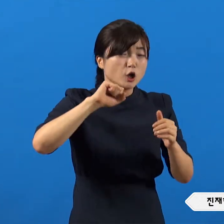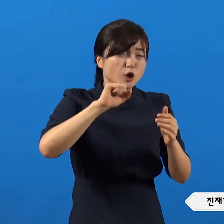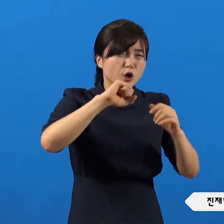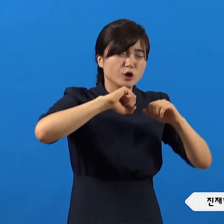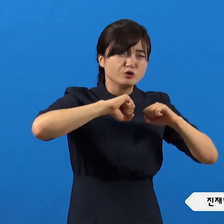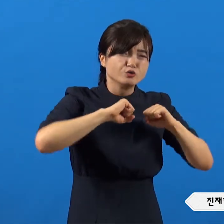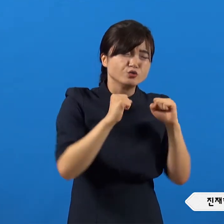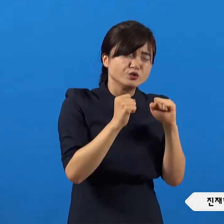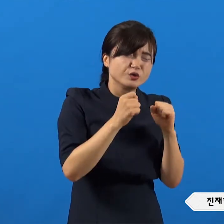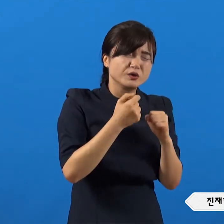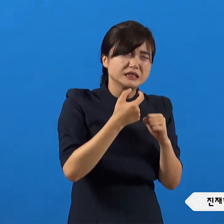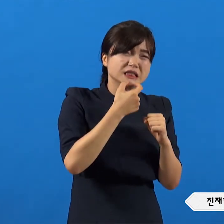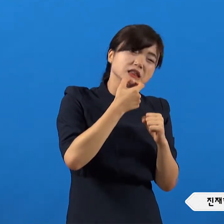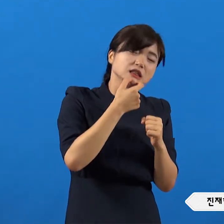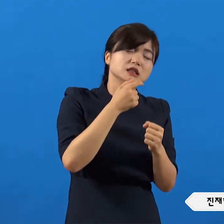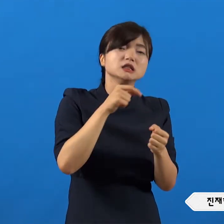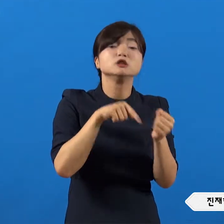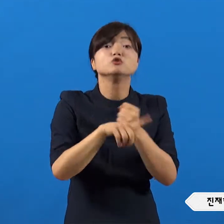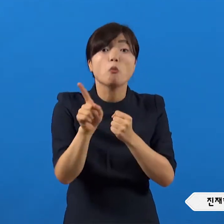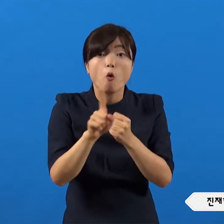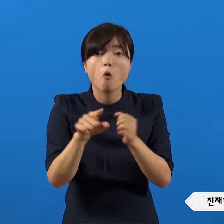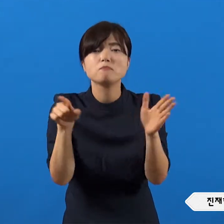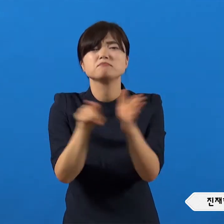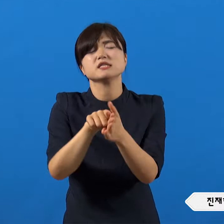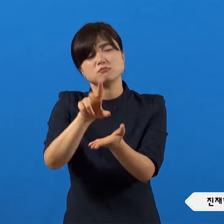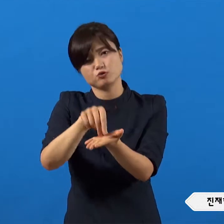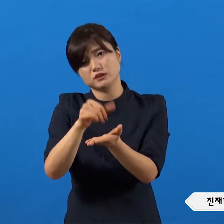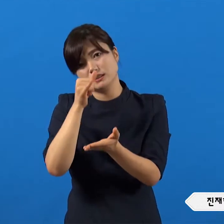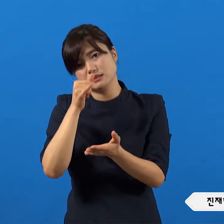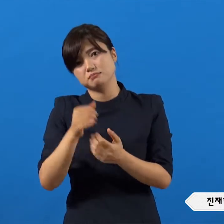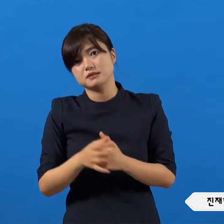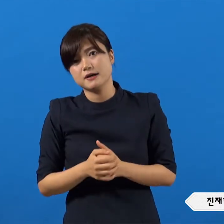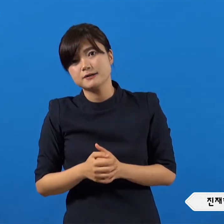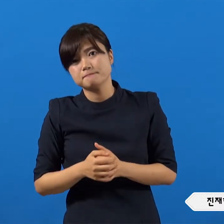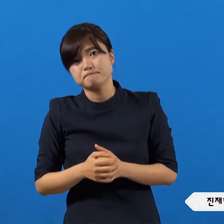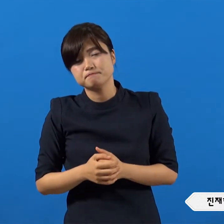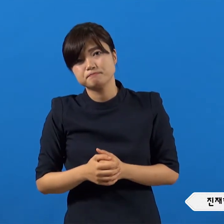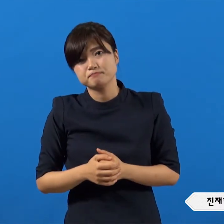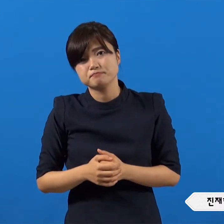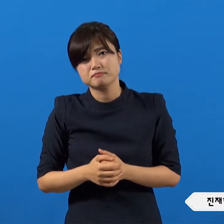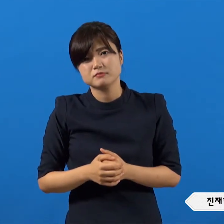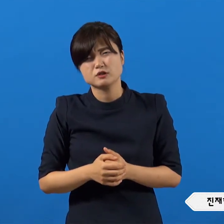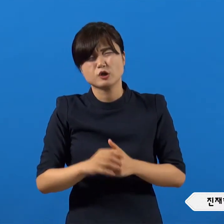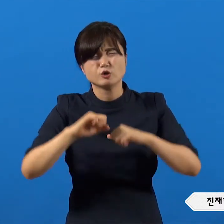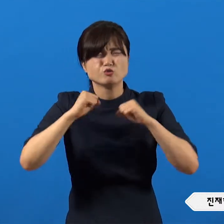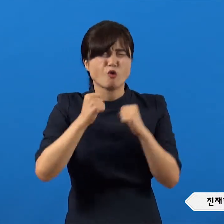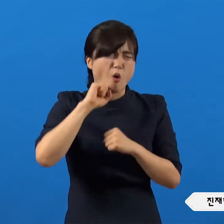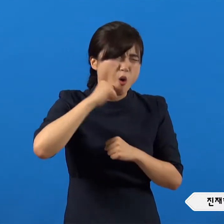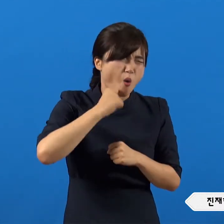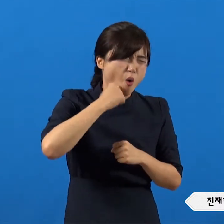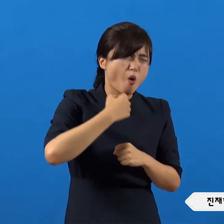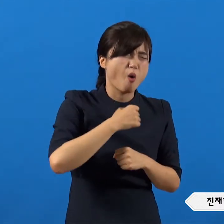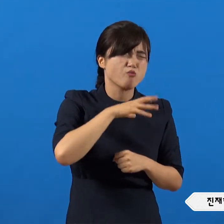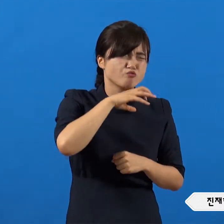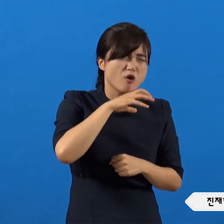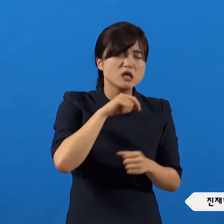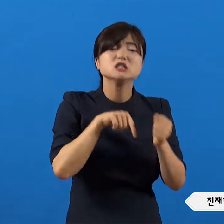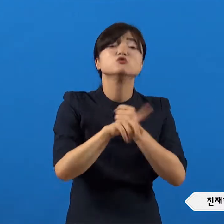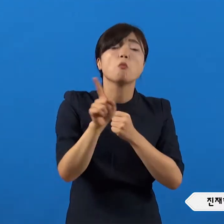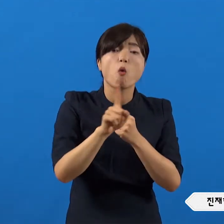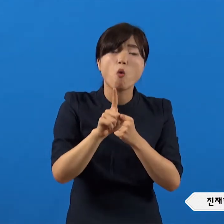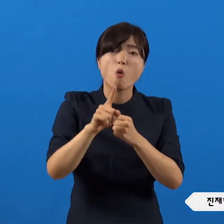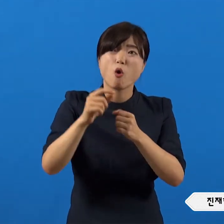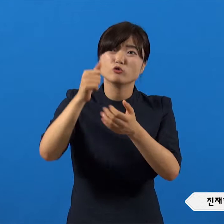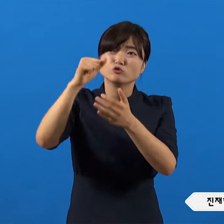문제는 바로 믿음의 문제입니다. 우리가 순종하기 힘든 이유가 뭡니까? 우리의 순종의